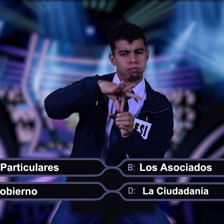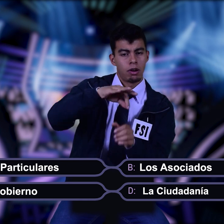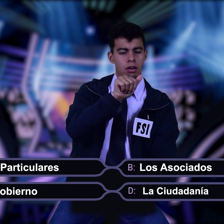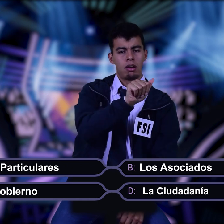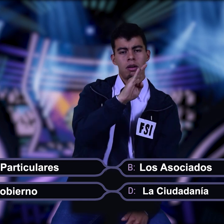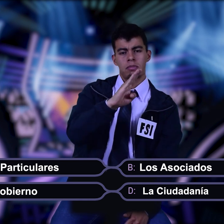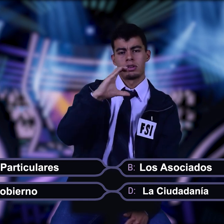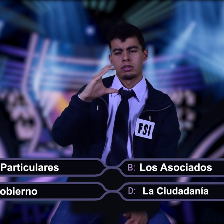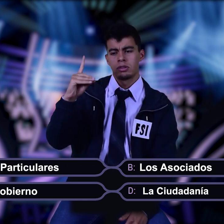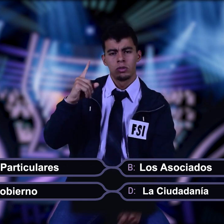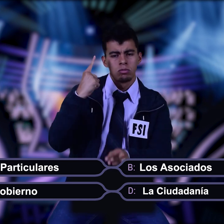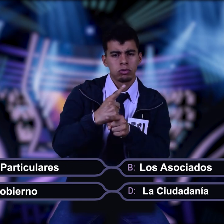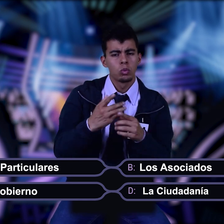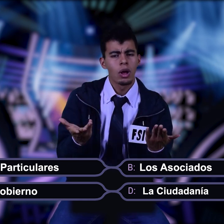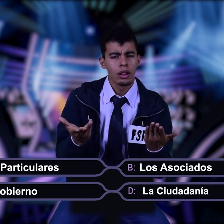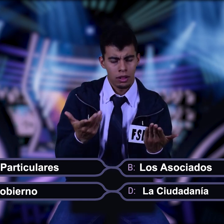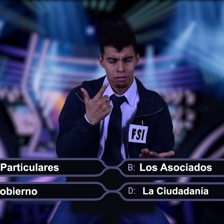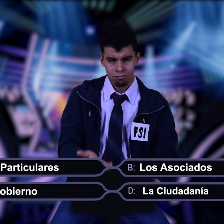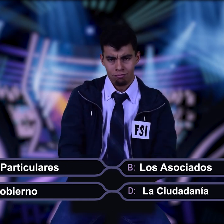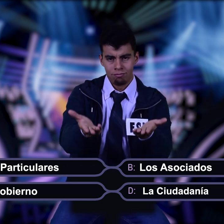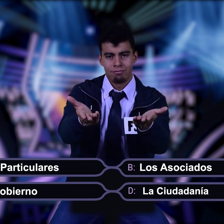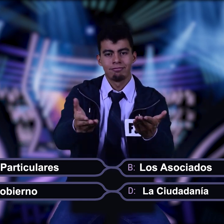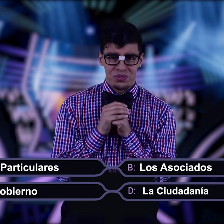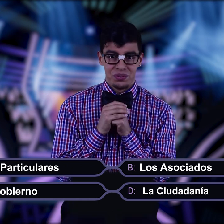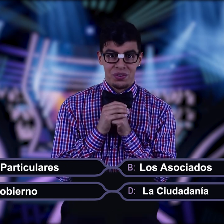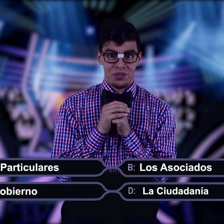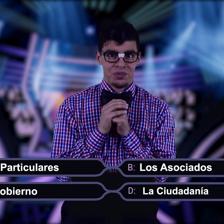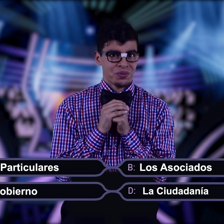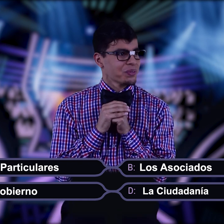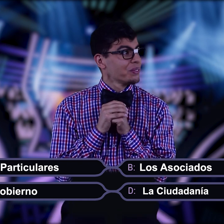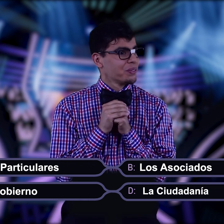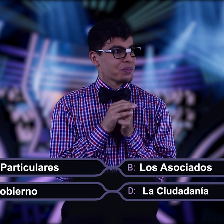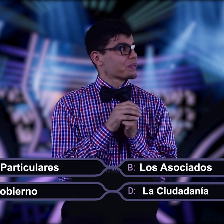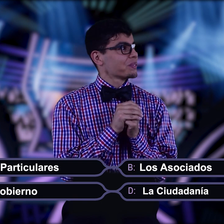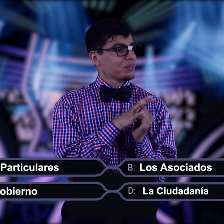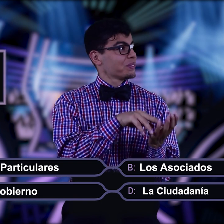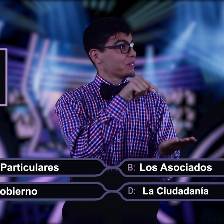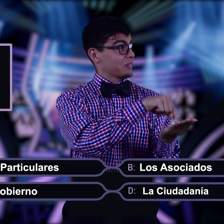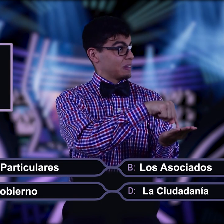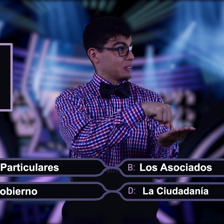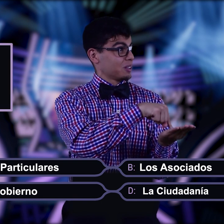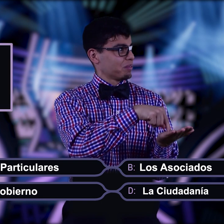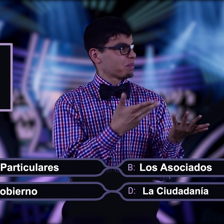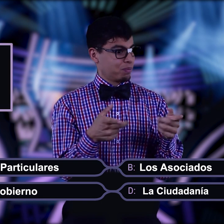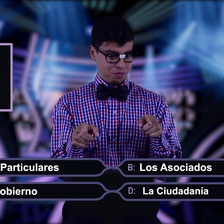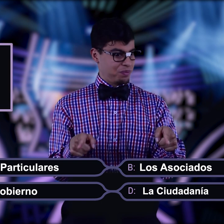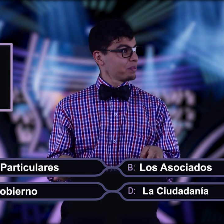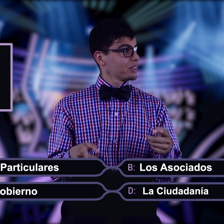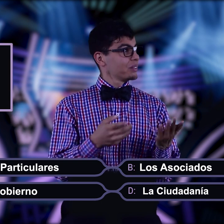¿Ustedes cuál creen que es la respuesta correcta? Sí, por favor. Por favor, seleccionen la correcta. Por